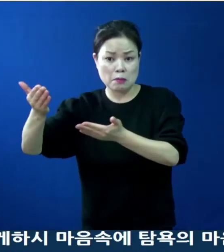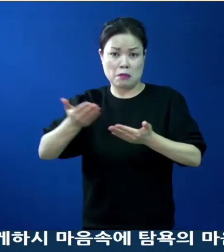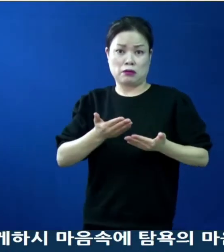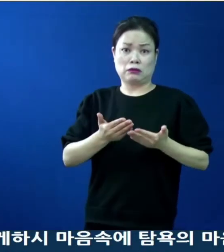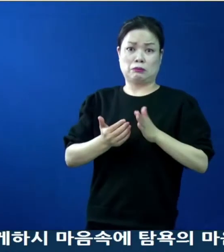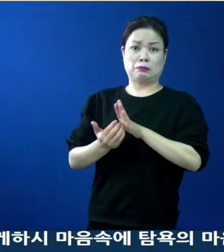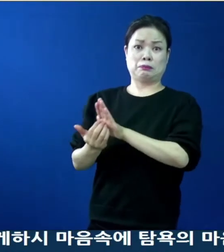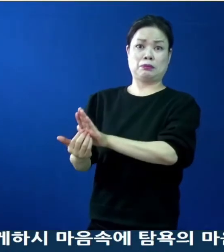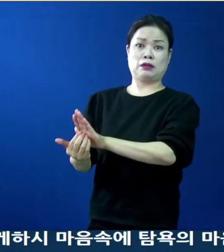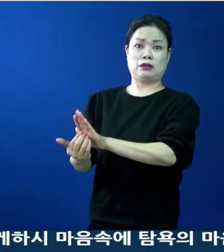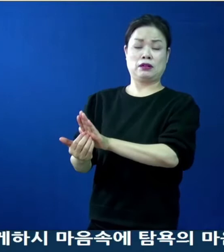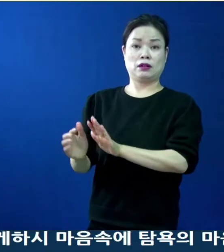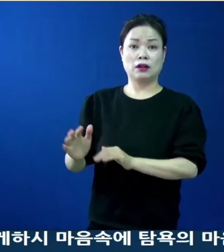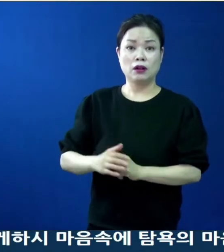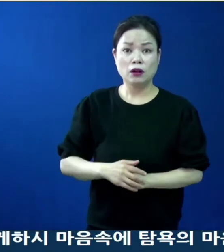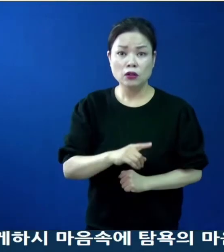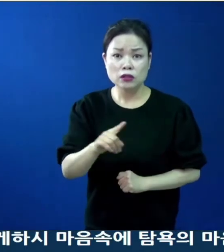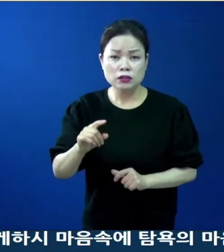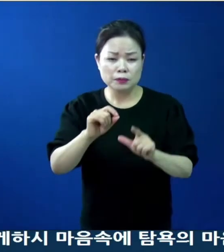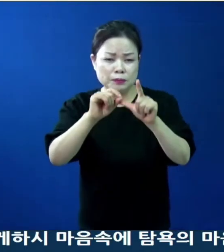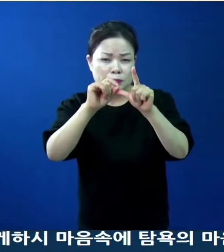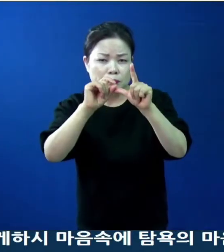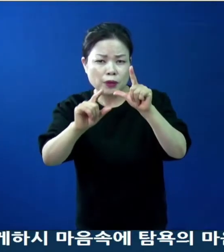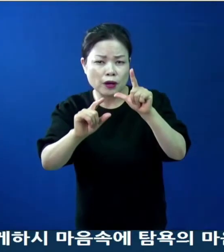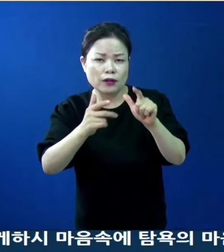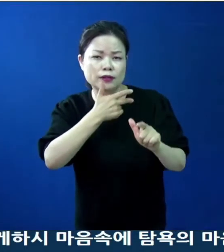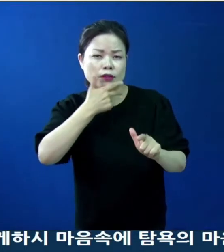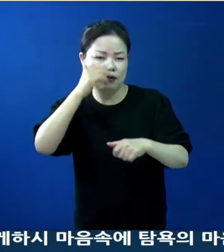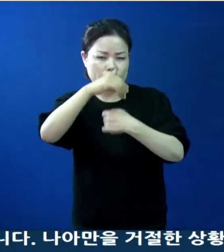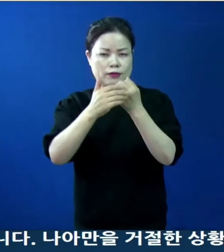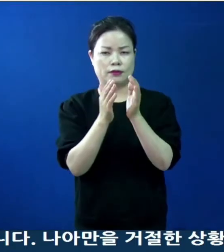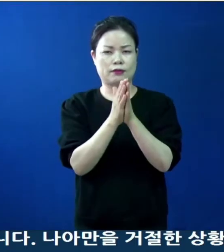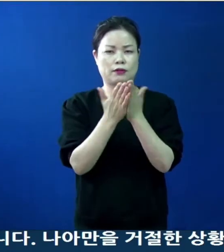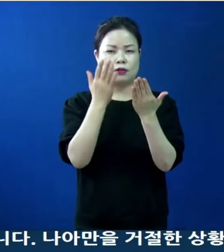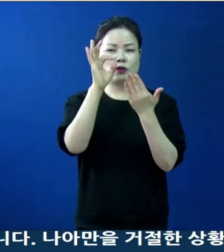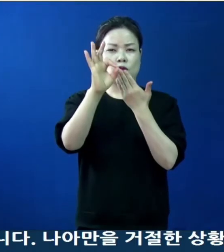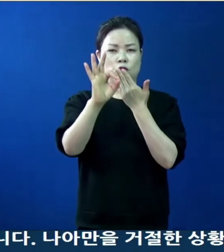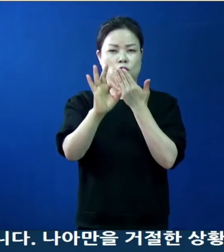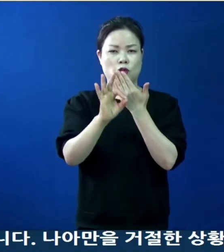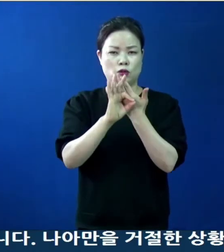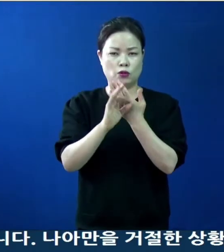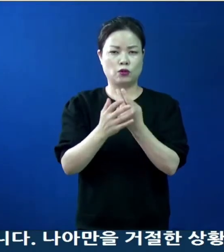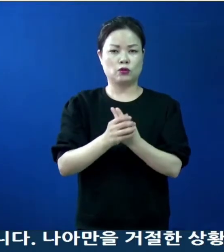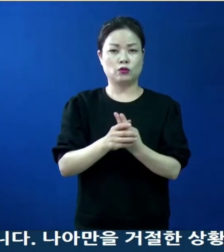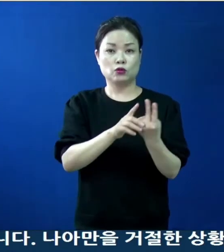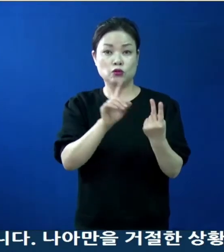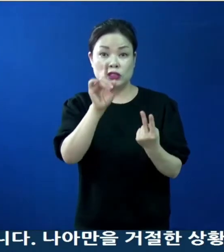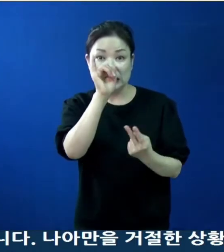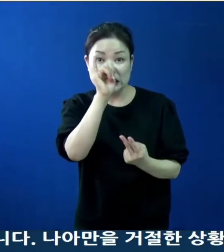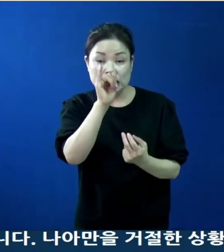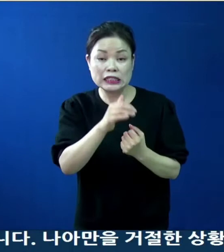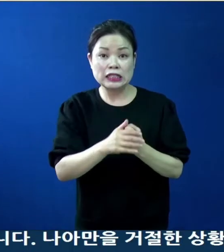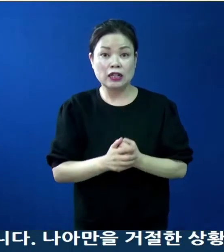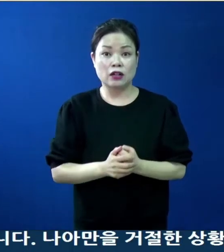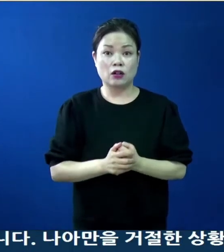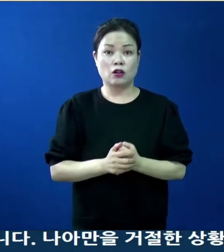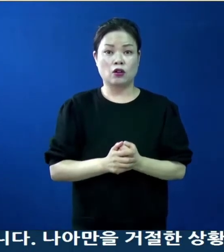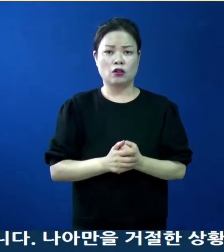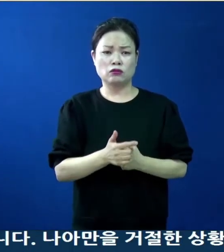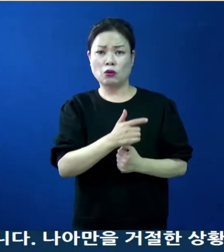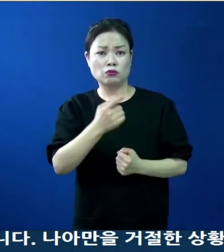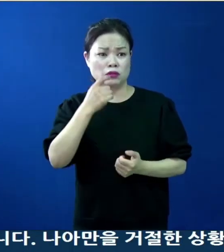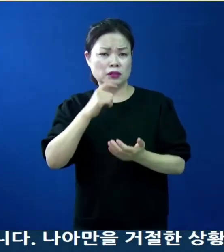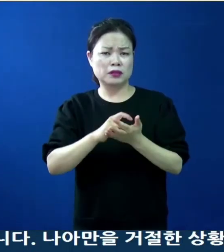않았다. 그럼 여기 이 부분을 영어 성경을 보면 too easy라는 그 말이 있습니다. 너무